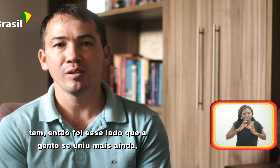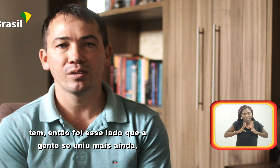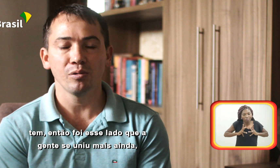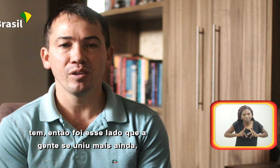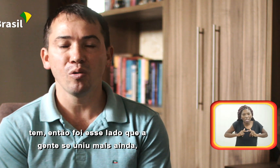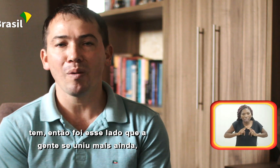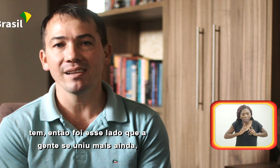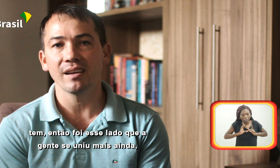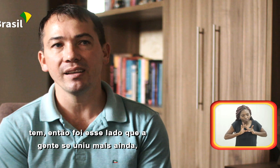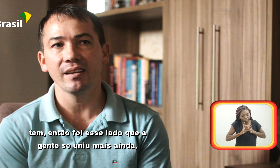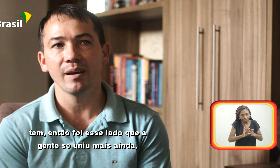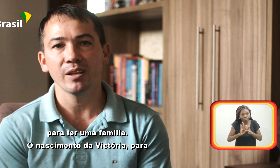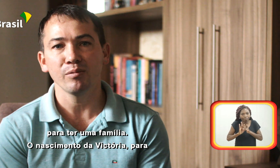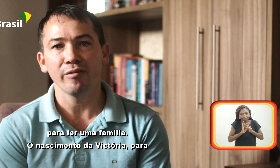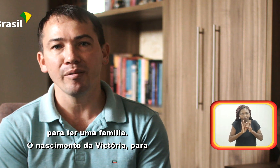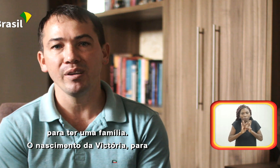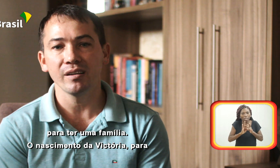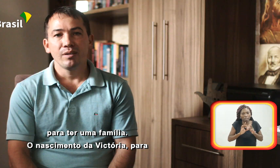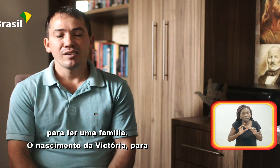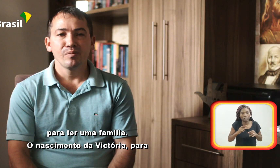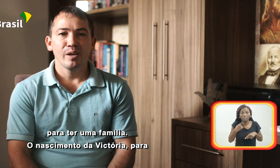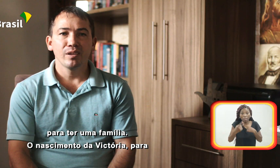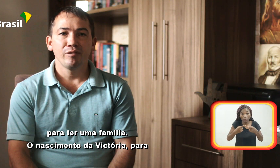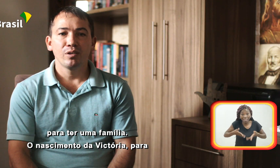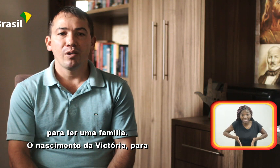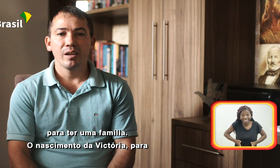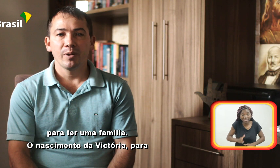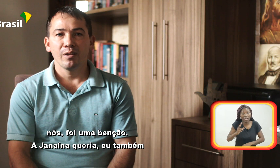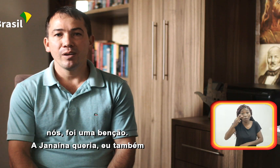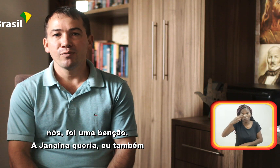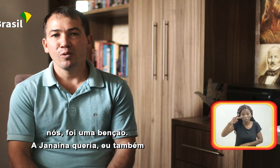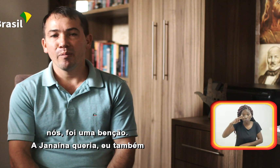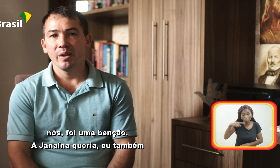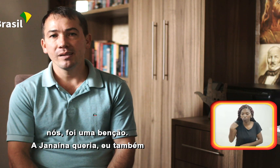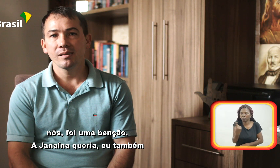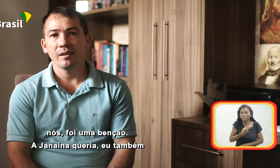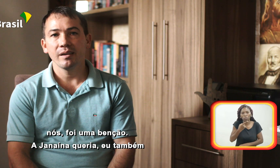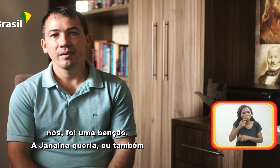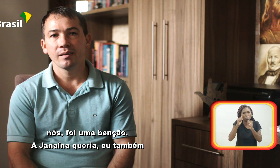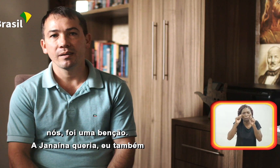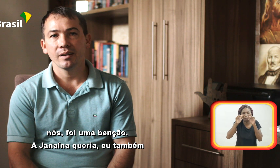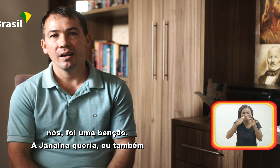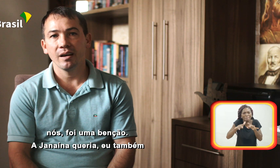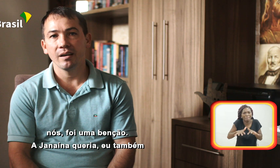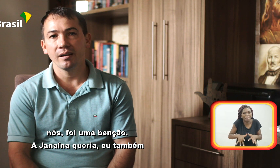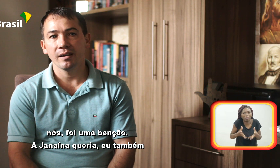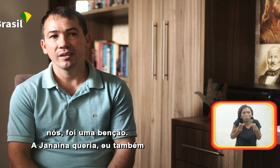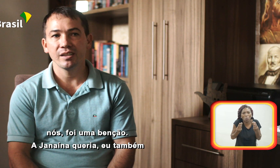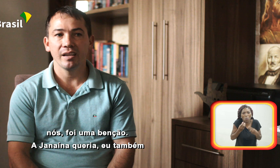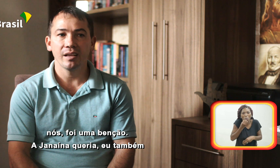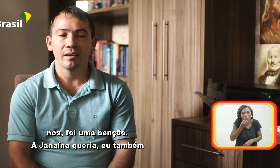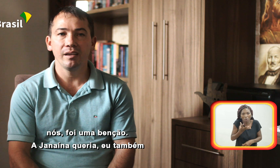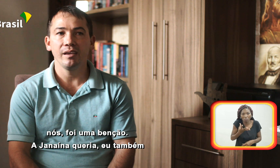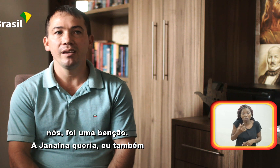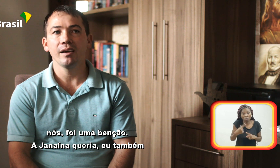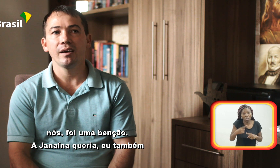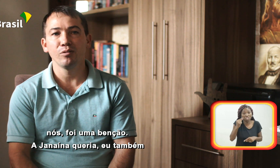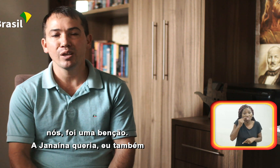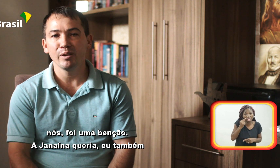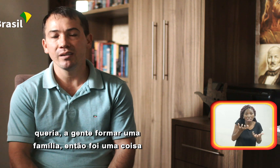se uniu mais ainda, né? Para ter uma família. O nascimento da Vitória para nós foi uma benção, né? a Janaína queria, eu também